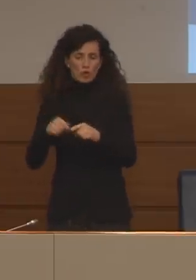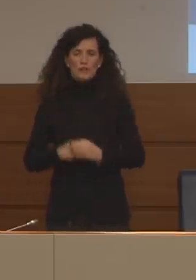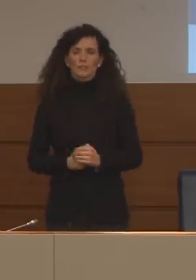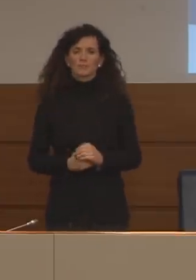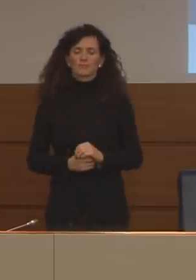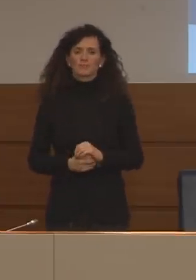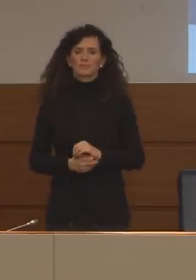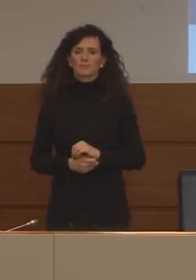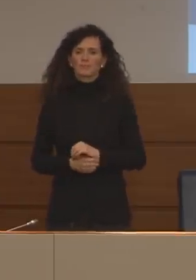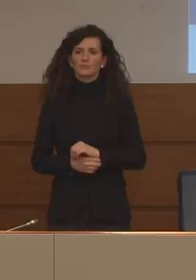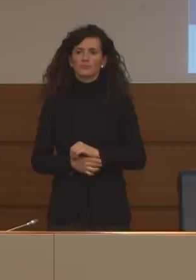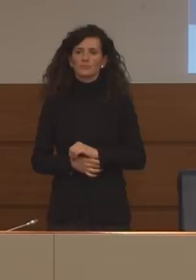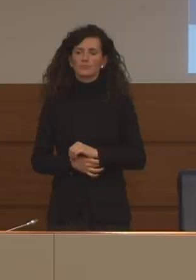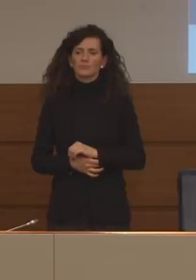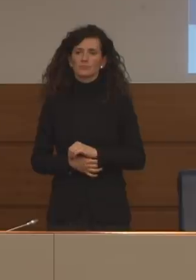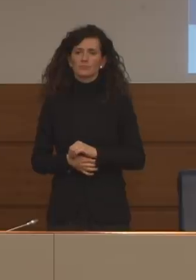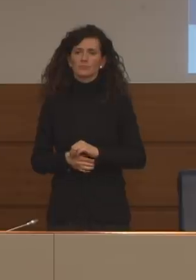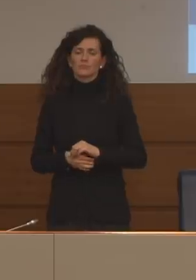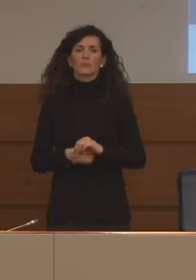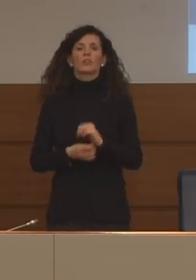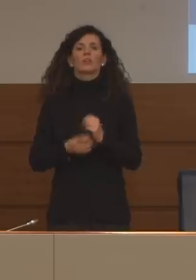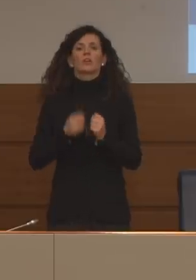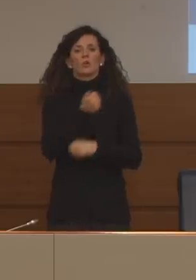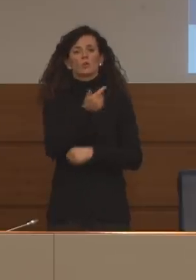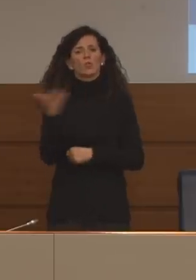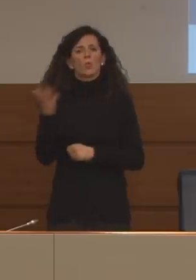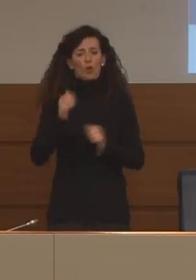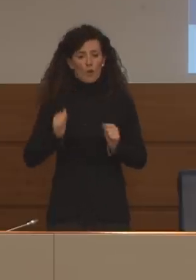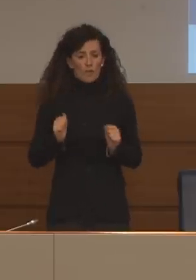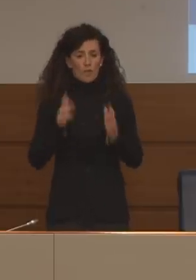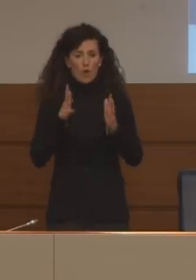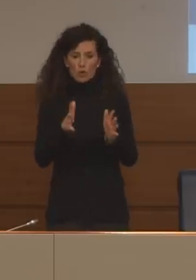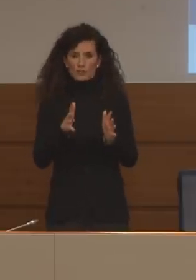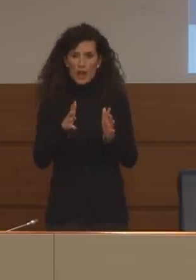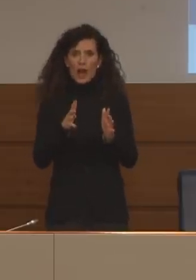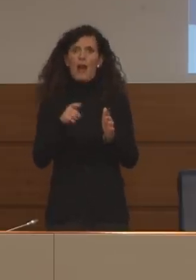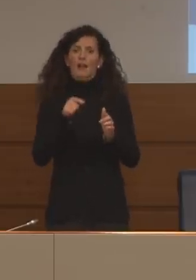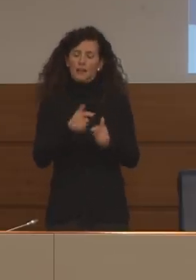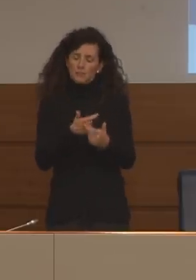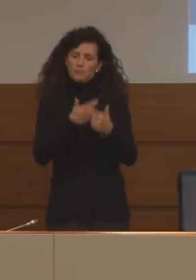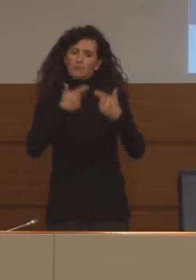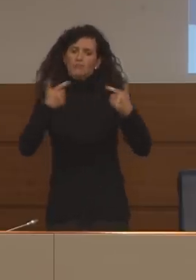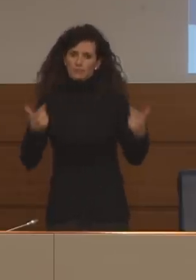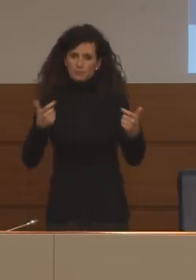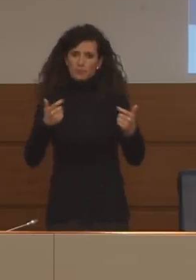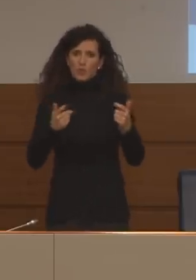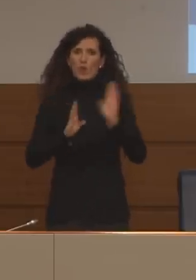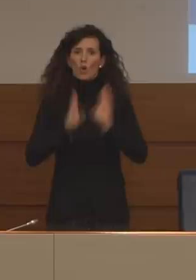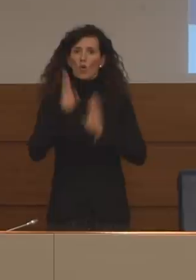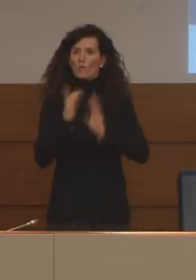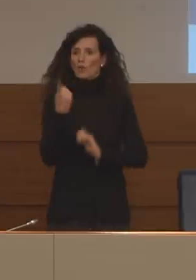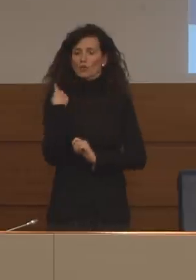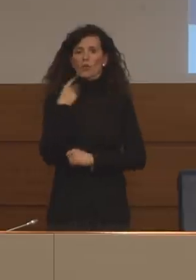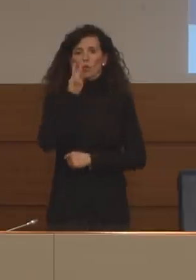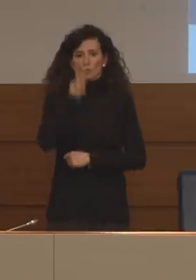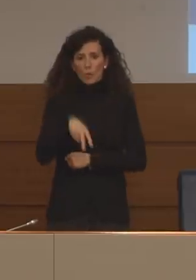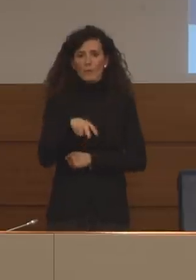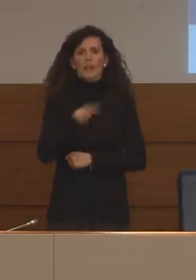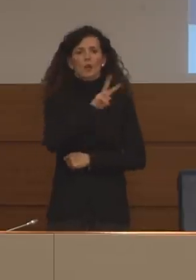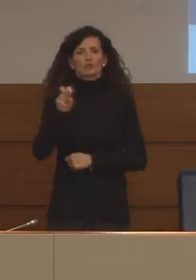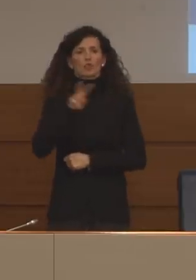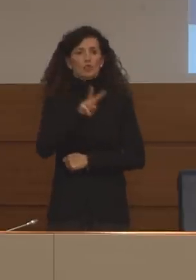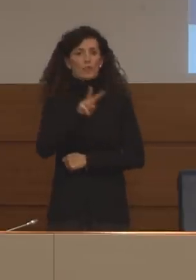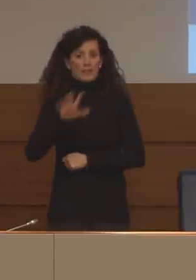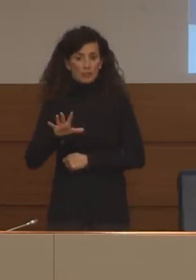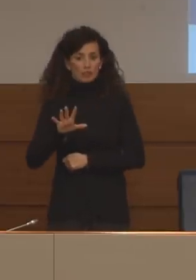il numero dei volontari impiegati oggi è cresciuto ancora di più rispetto a ieri 2.225